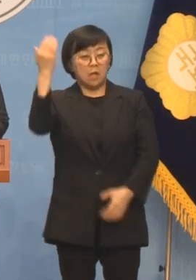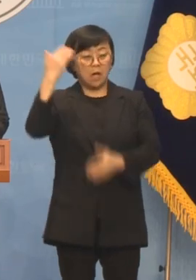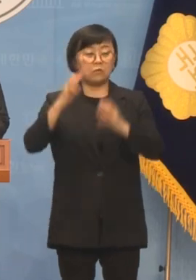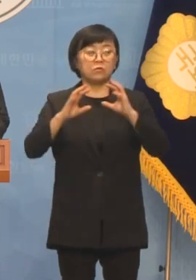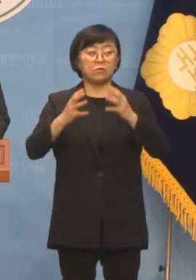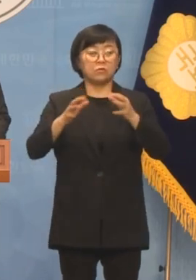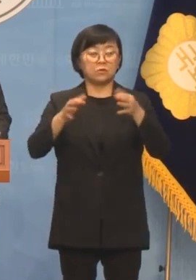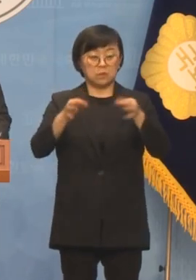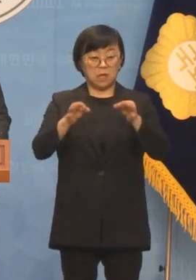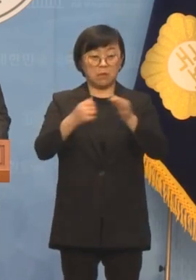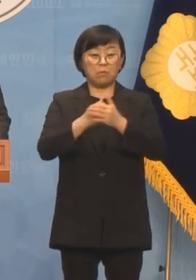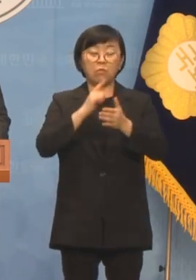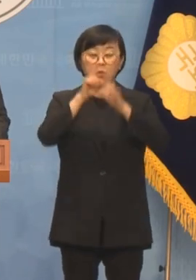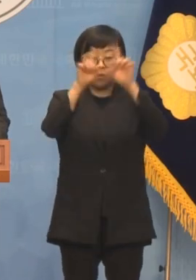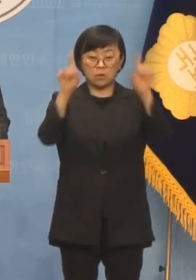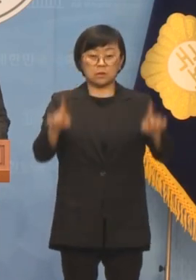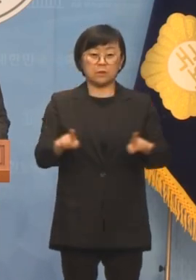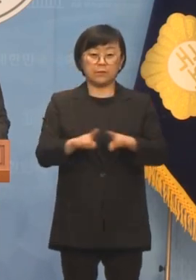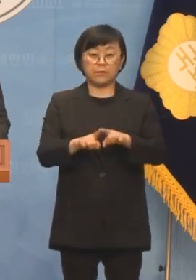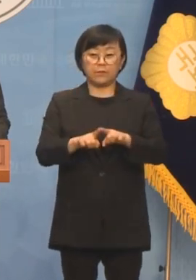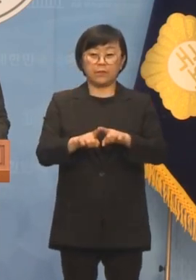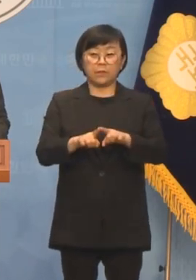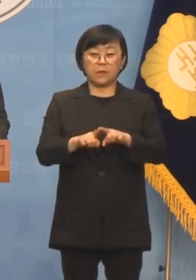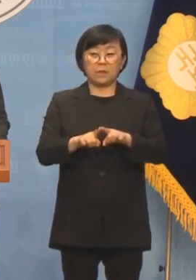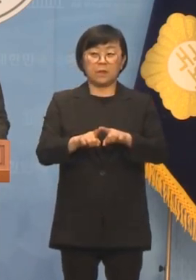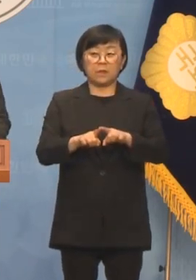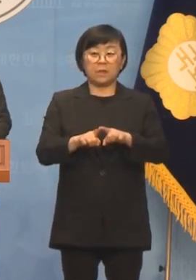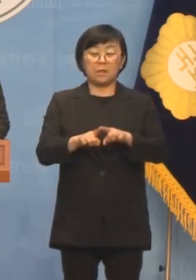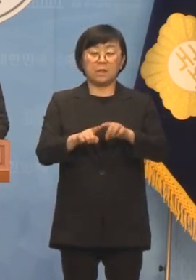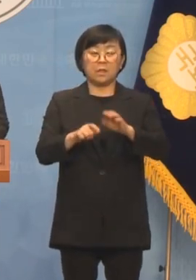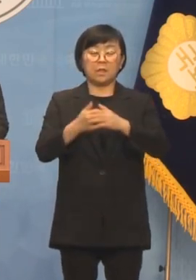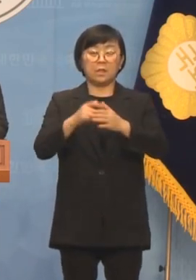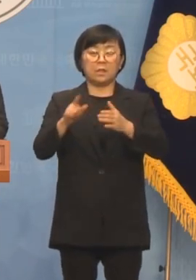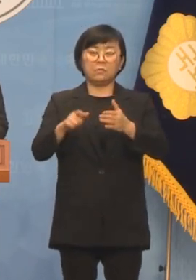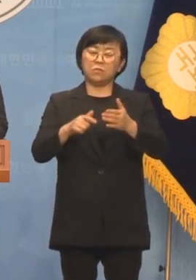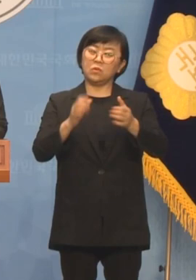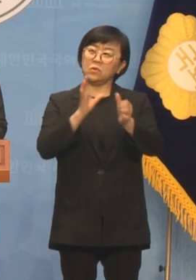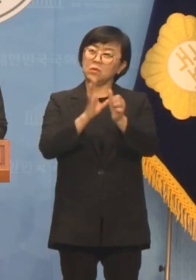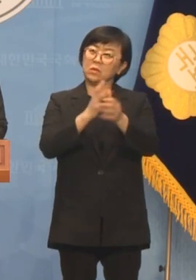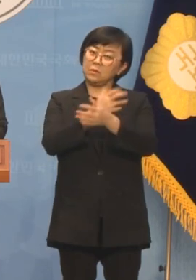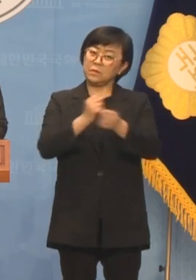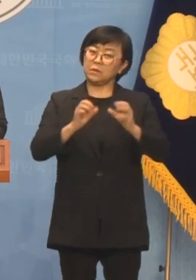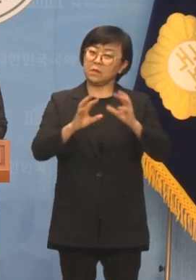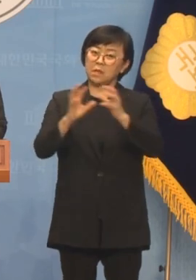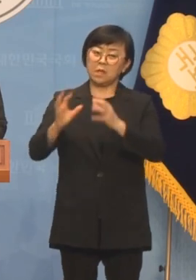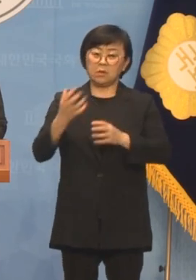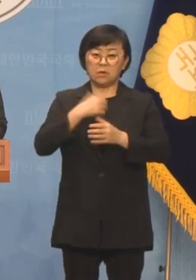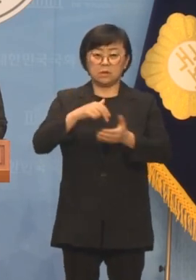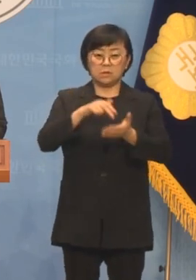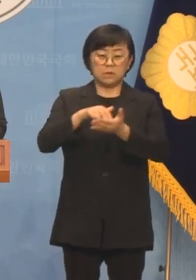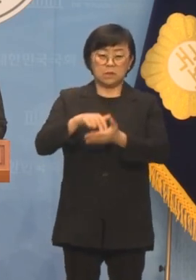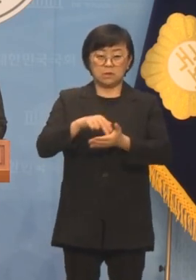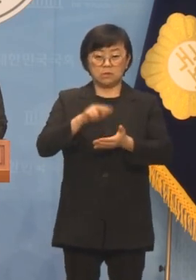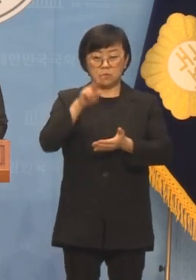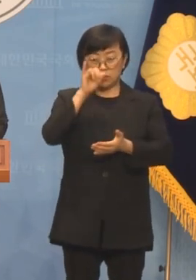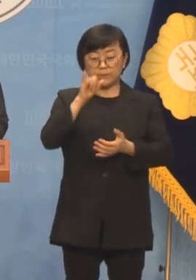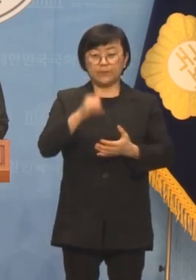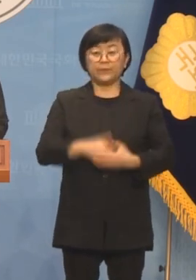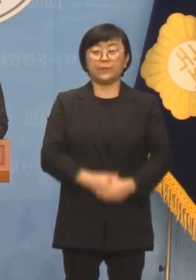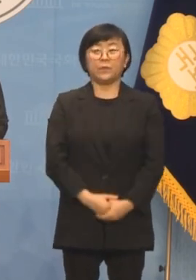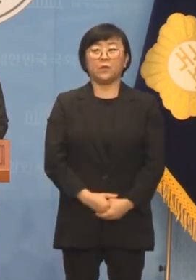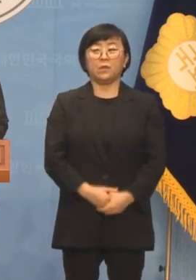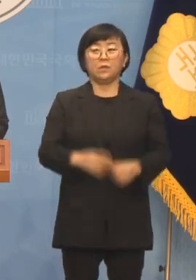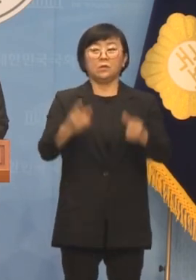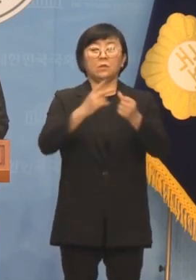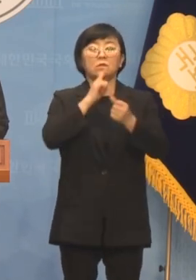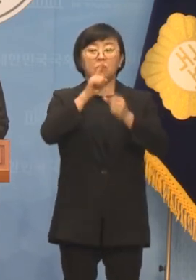한국은행 보고서를 이미 E9 협정국들의 우려의 시각으로 보고 있습니다. 두